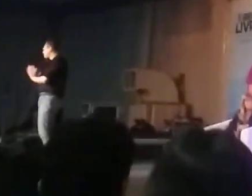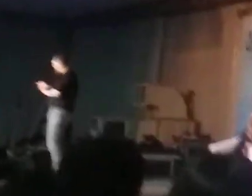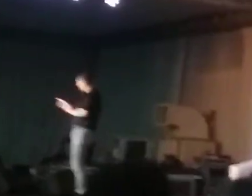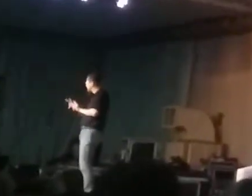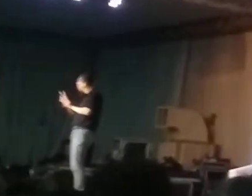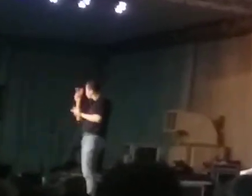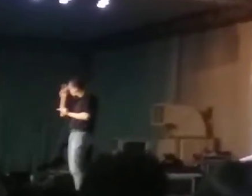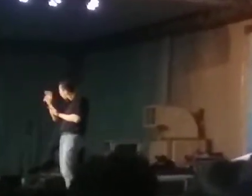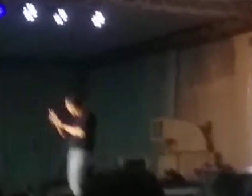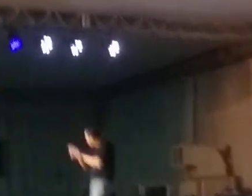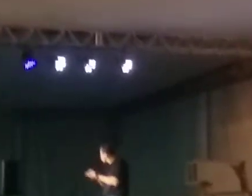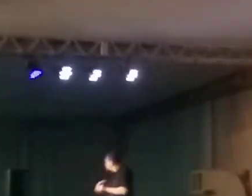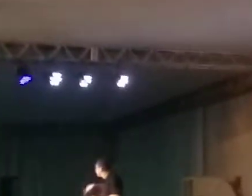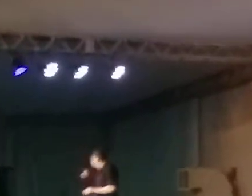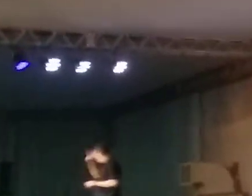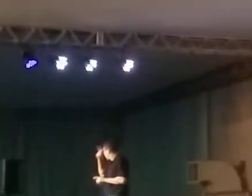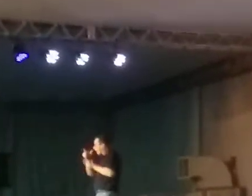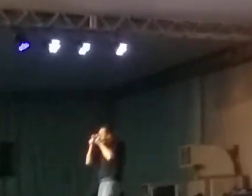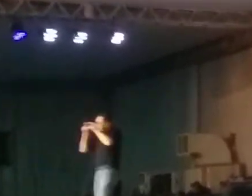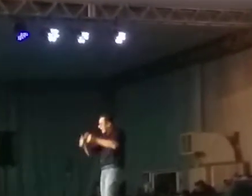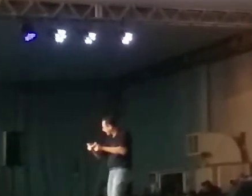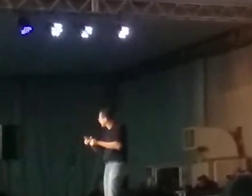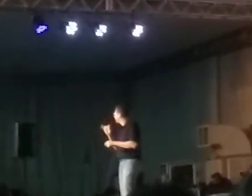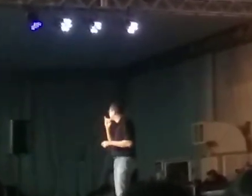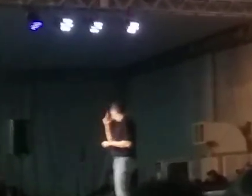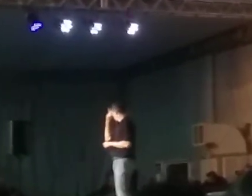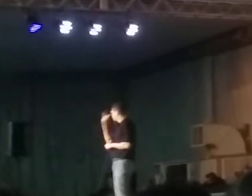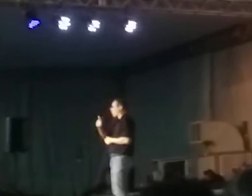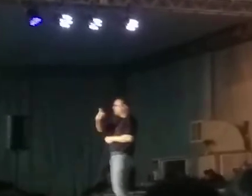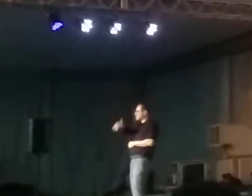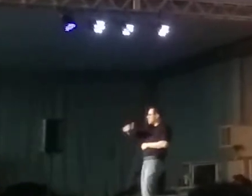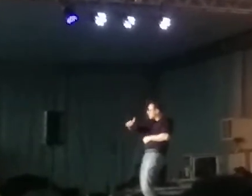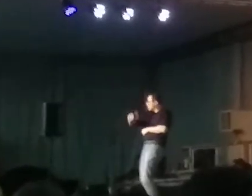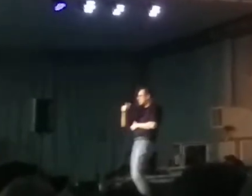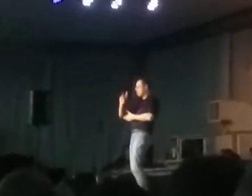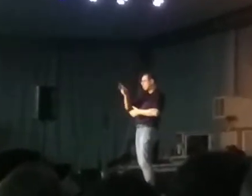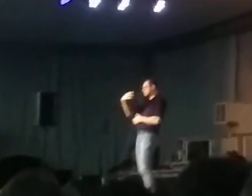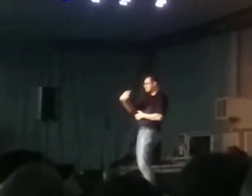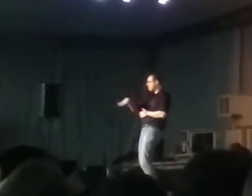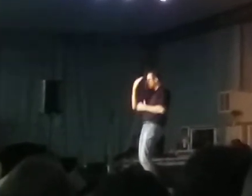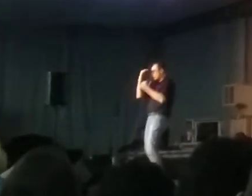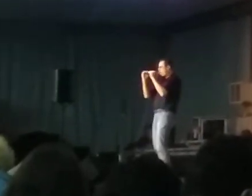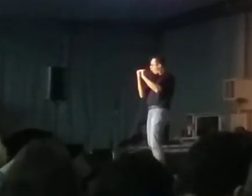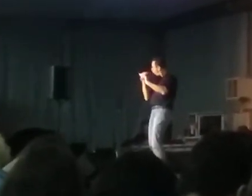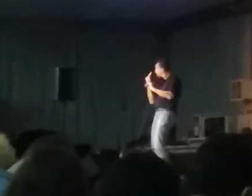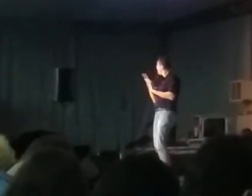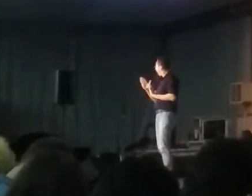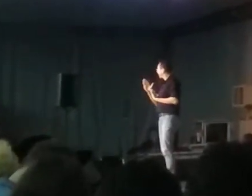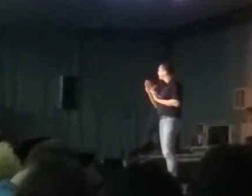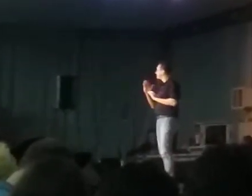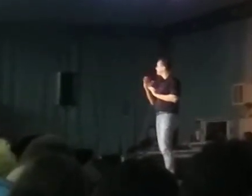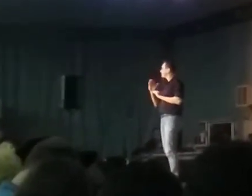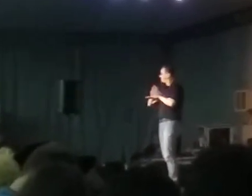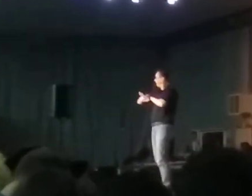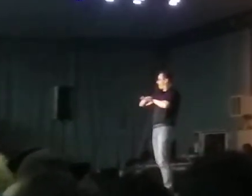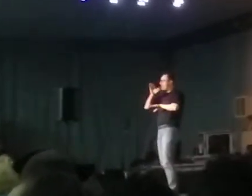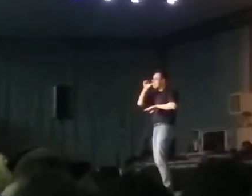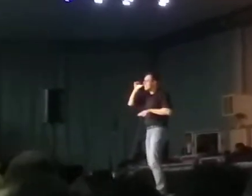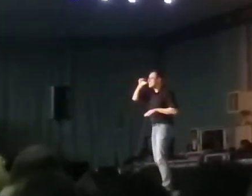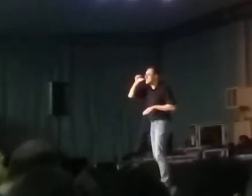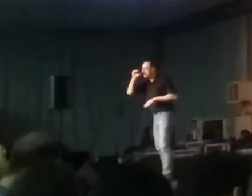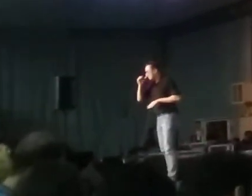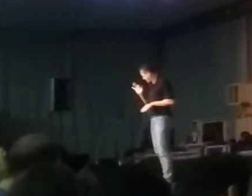nos interessa muito, né? Então, as pessoas criticam, apontam o dedo, mas querem saber, né? Então, fala um pouco mais sobre isso.